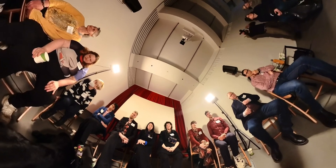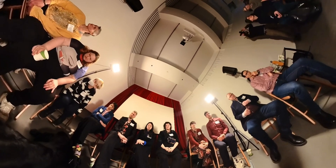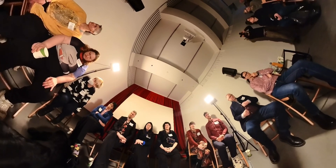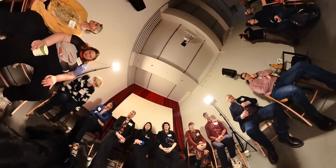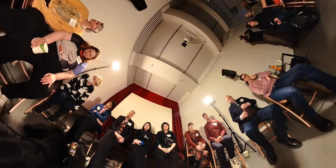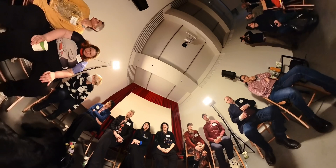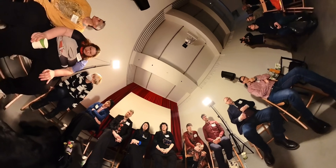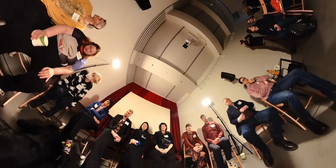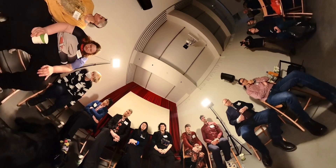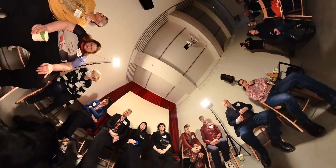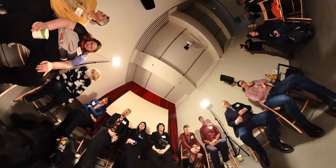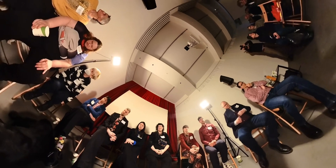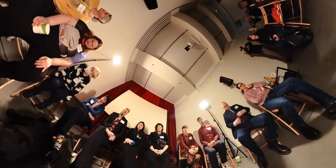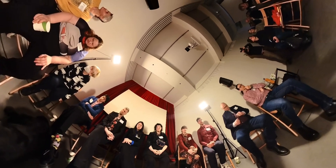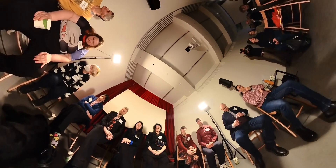kamarádka a